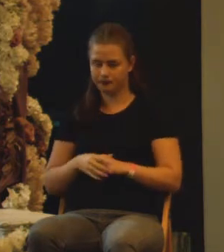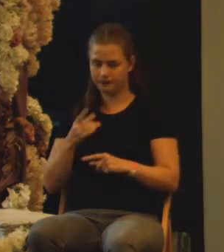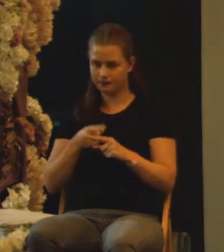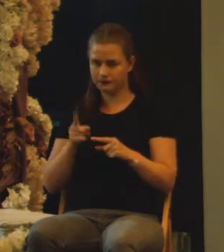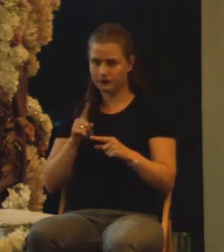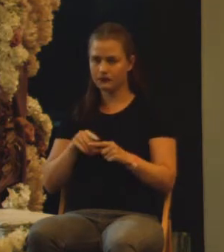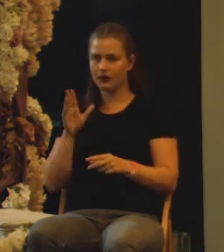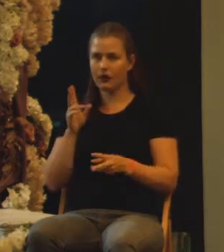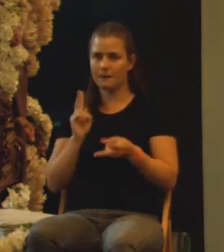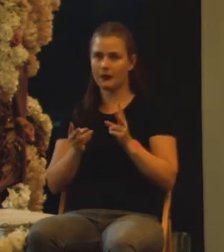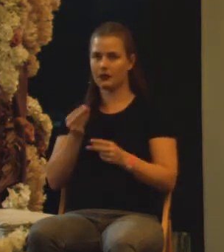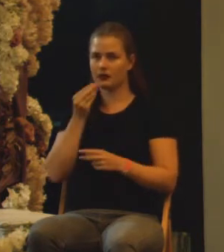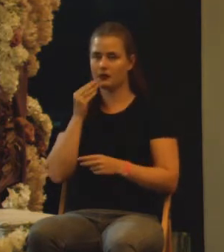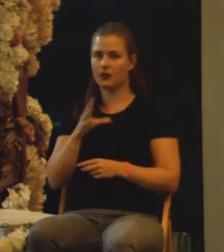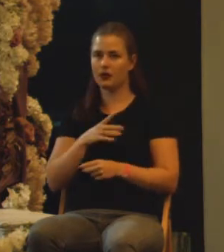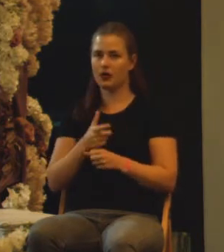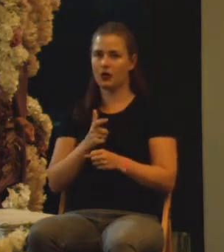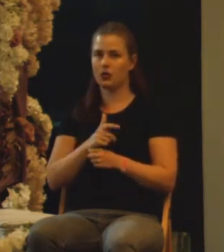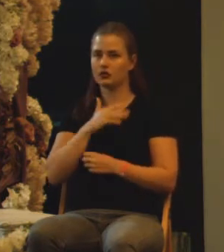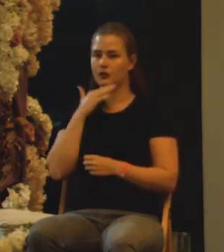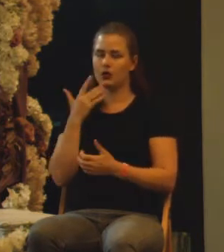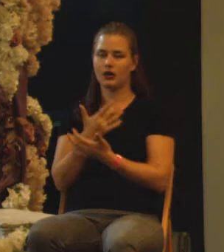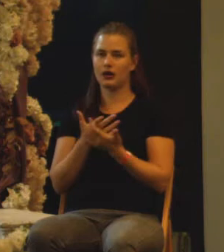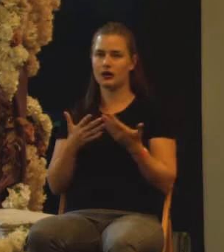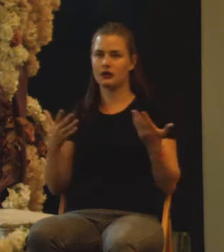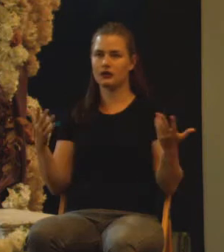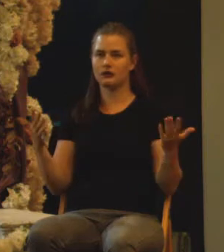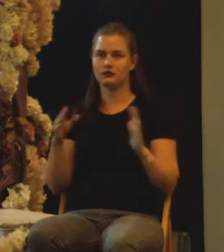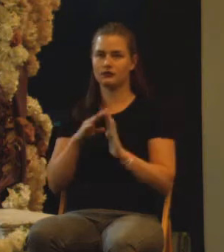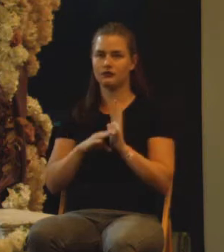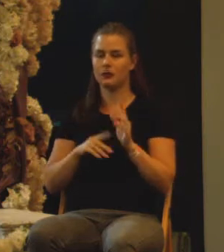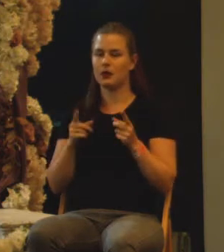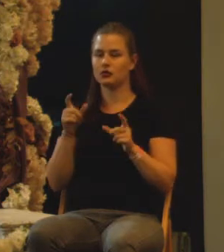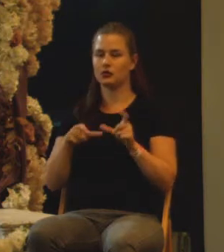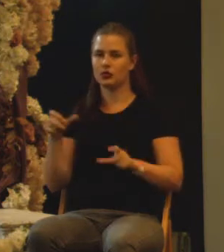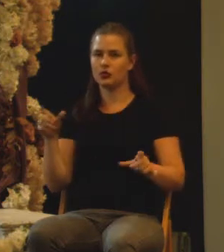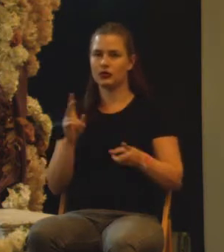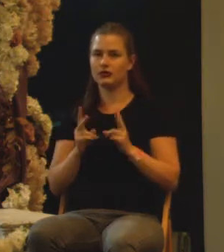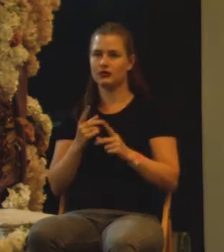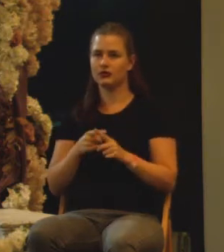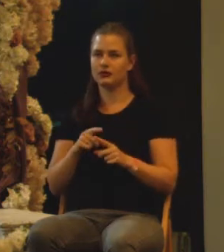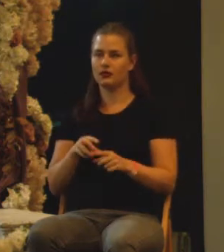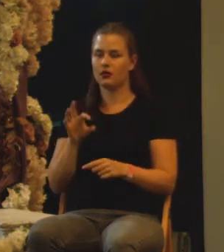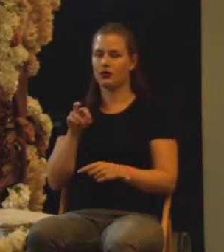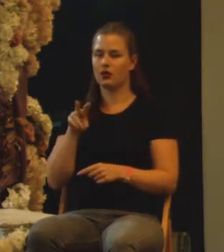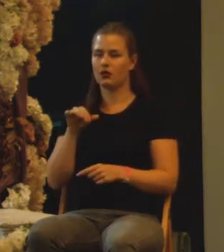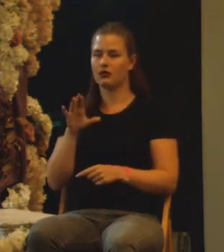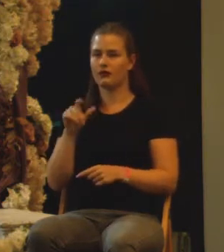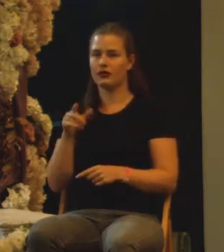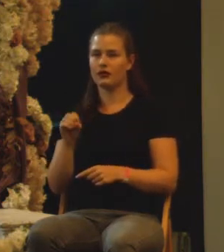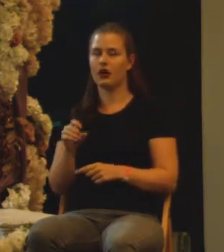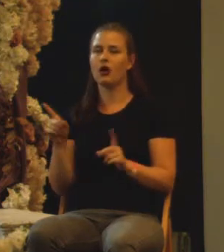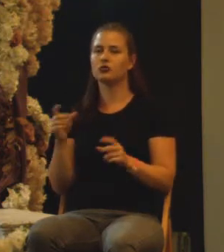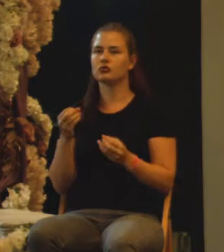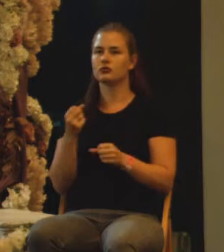Поэтому в приготовлении еды было очень много всяких слагаемых. Почему люди резали это оливье, да? Ну, а что еще